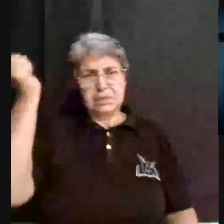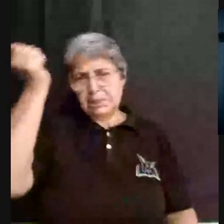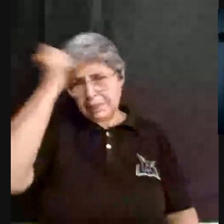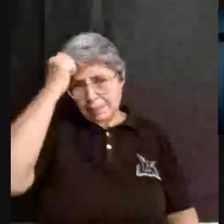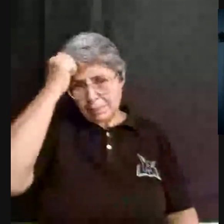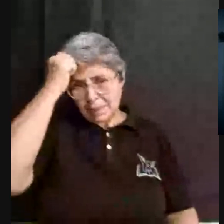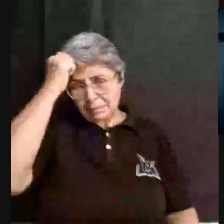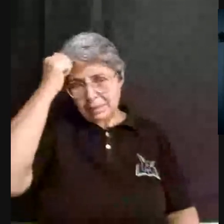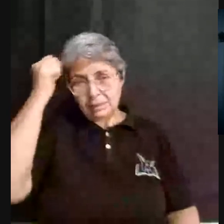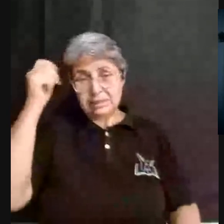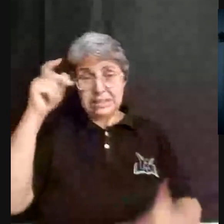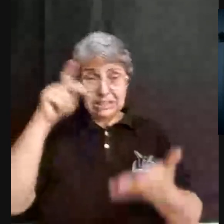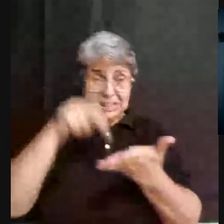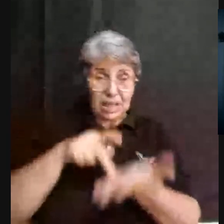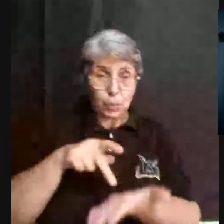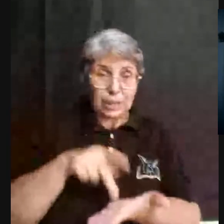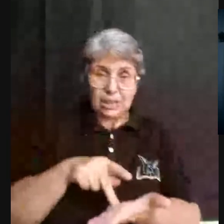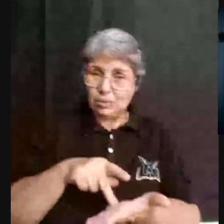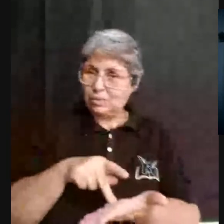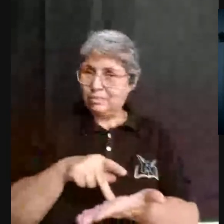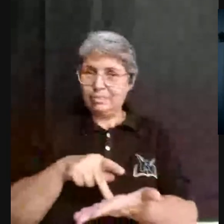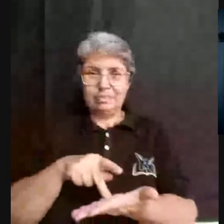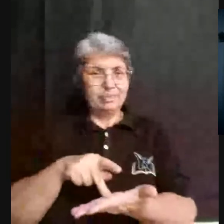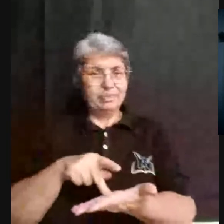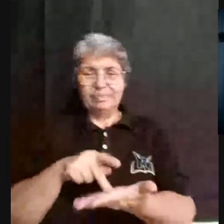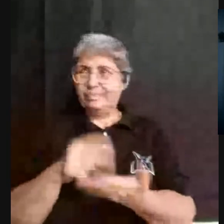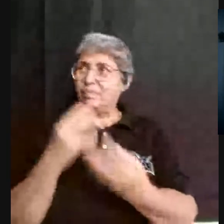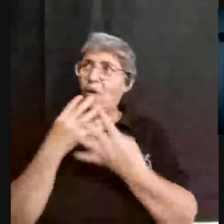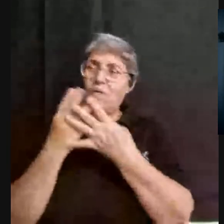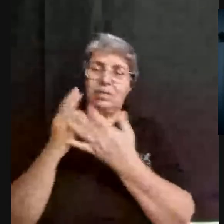para lermos com mais atenção novamente